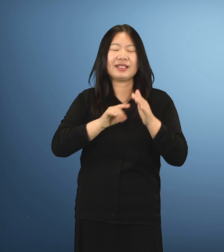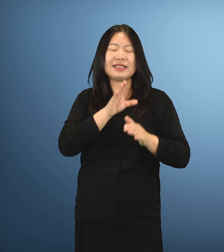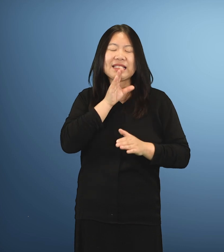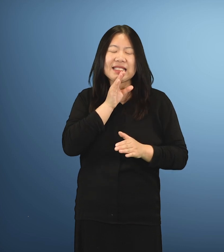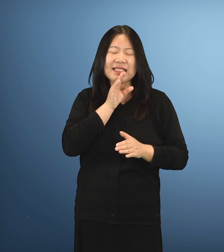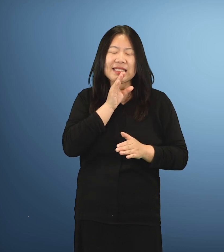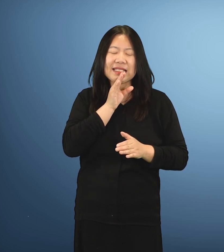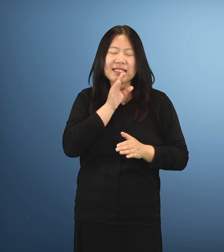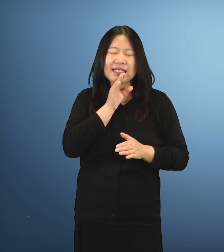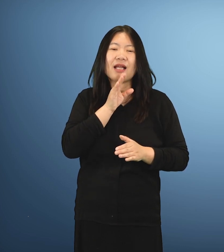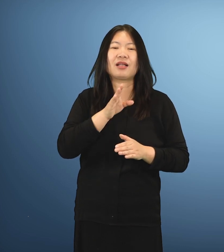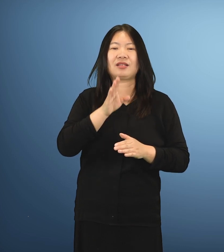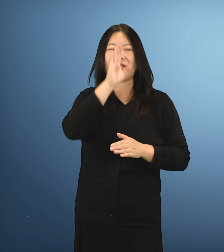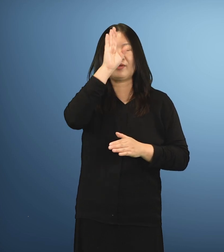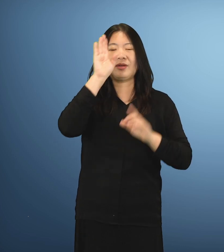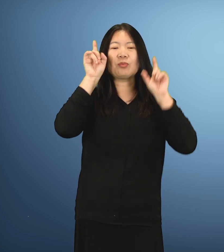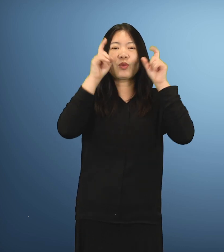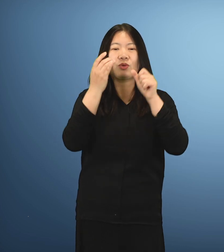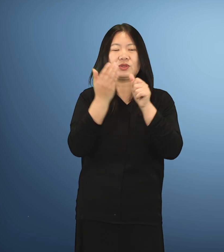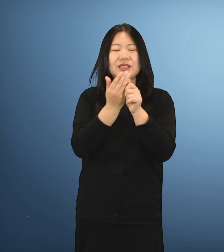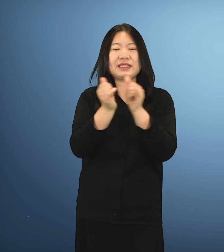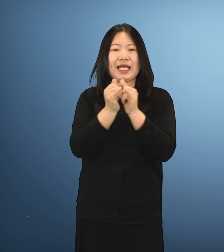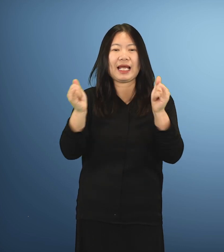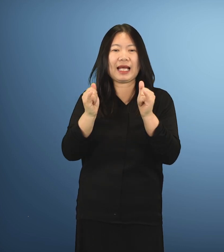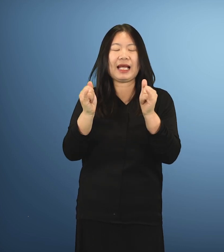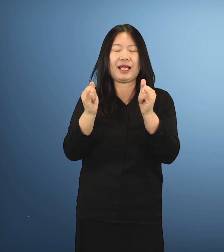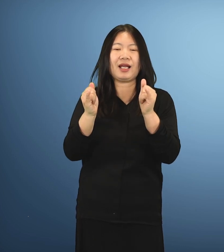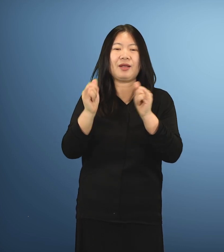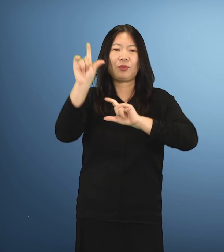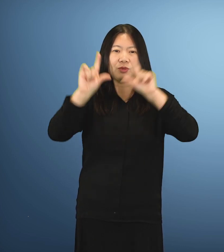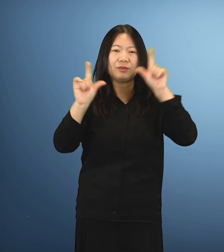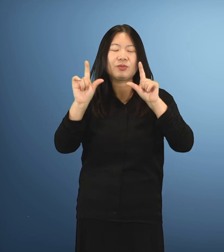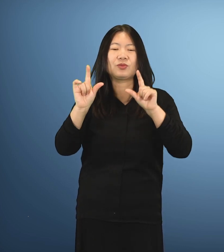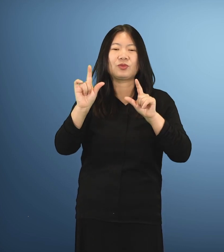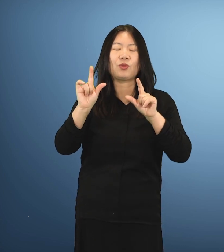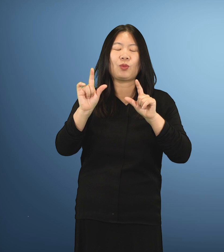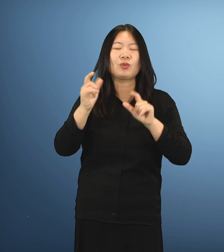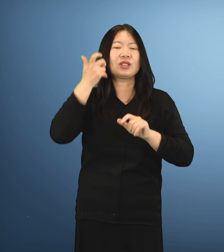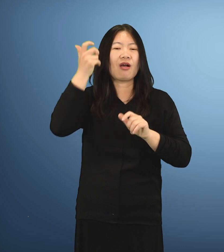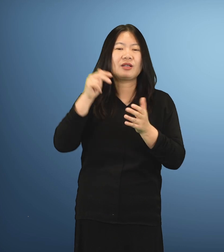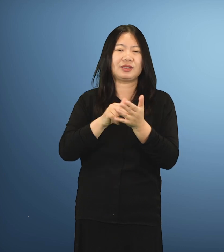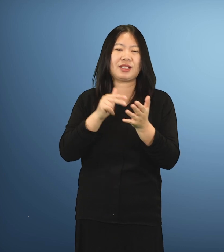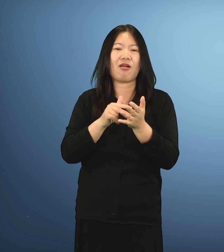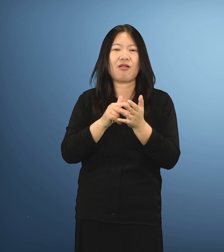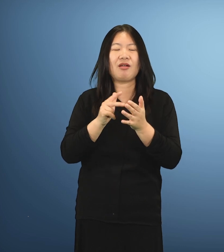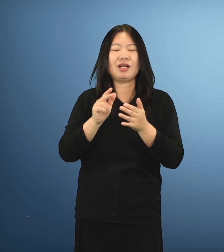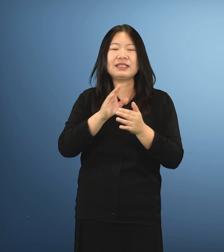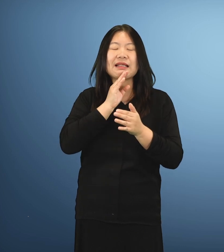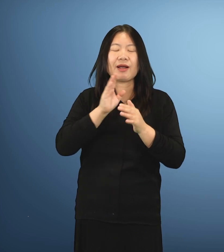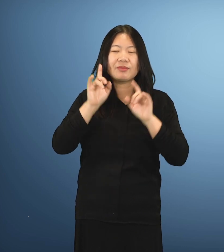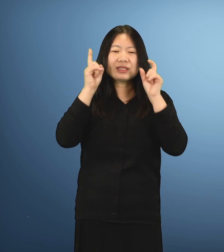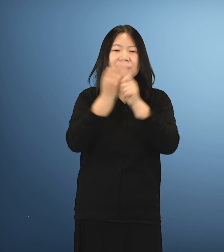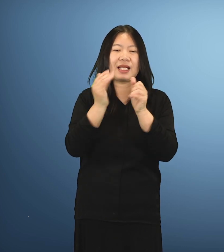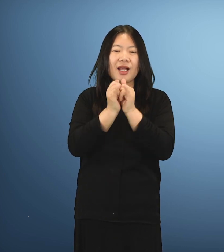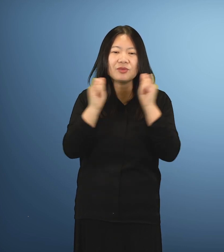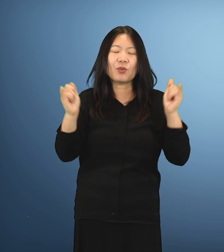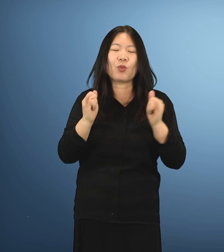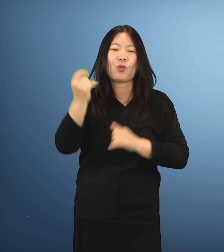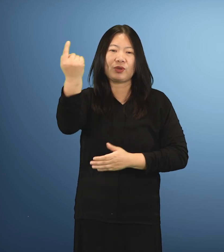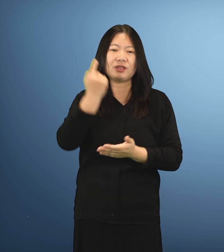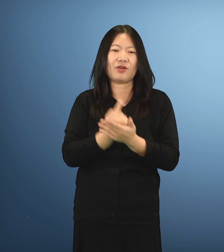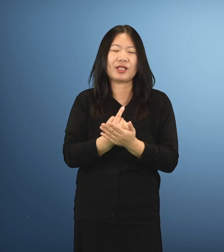참된 목자로, 영적인 이스라엘의 참된 목자로 오신 것을 공인해야 되기